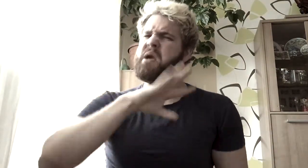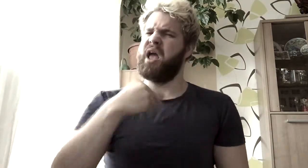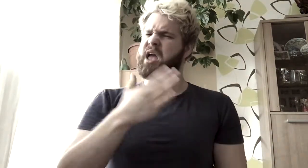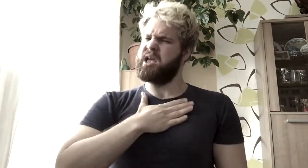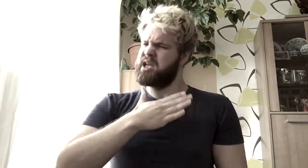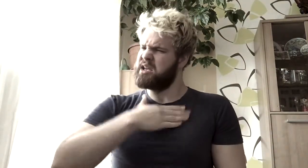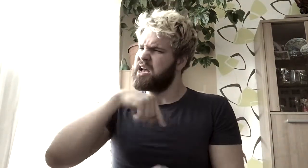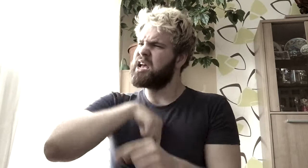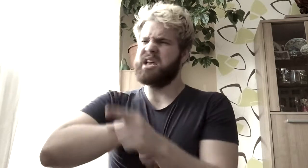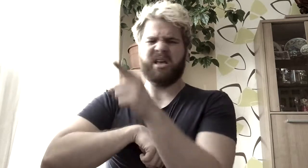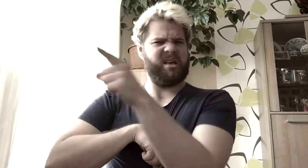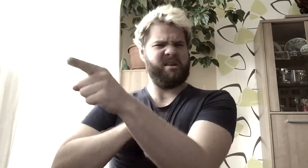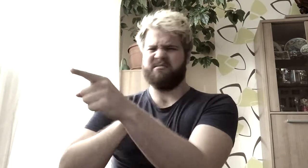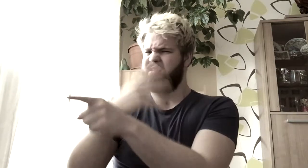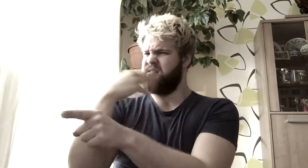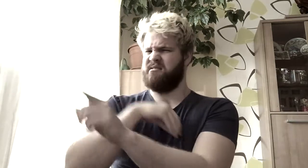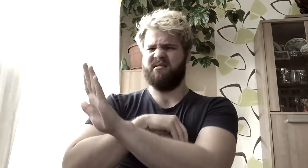our souls.